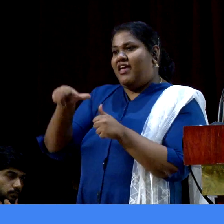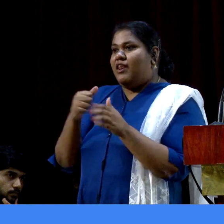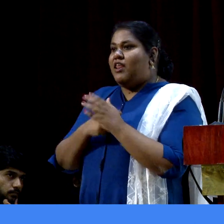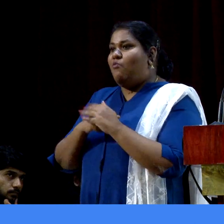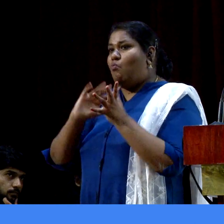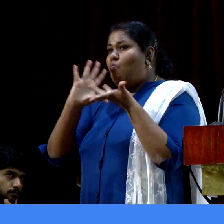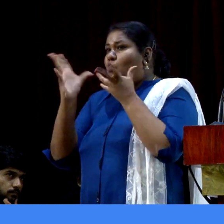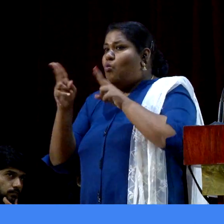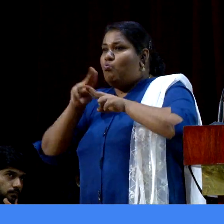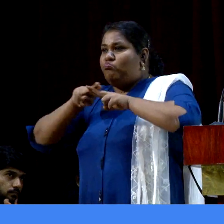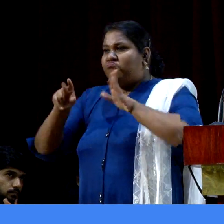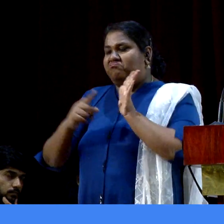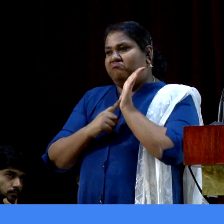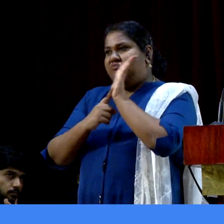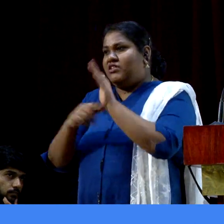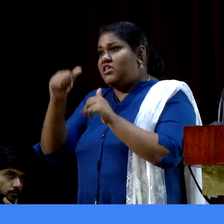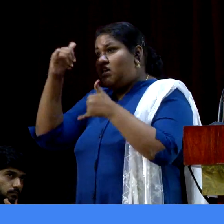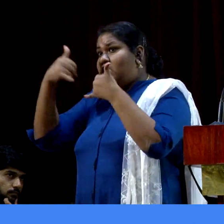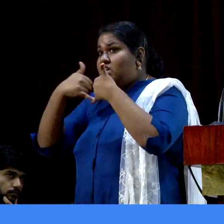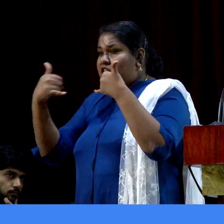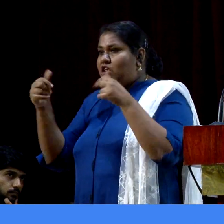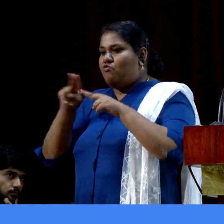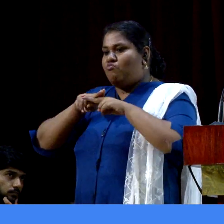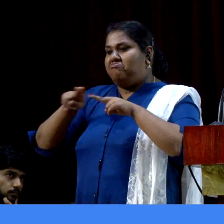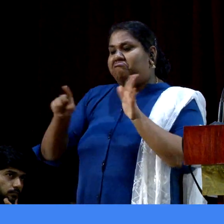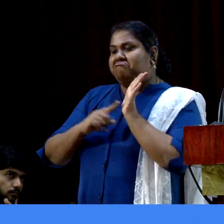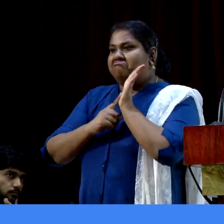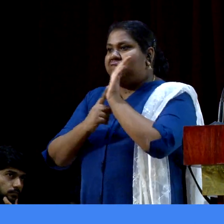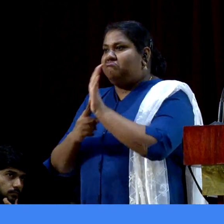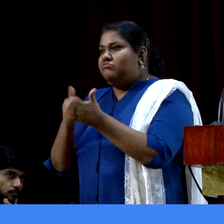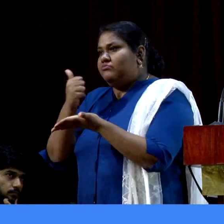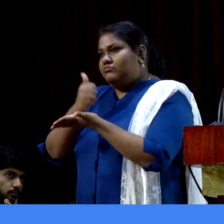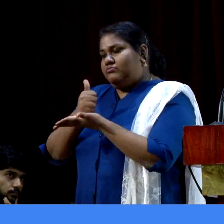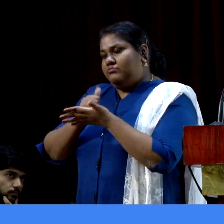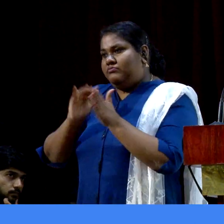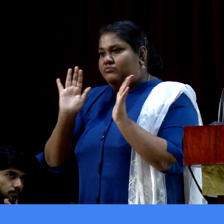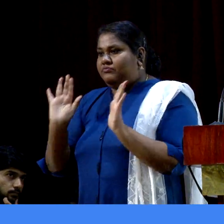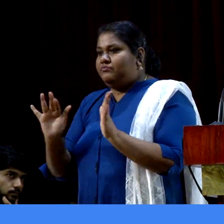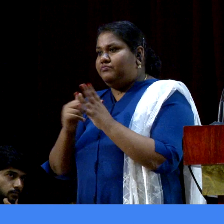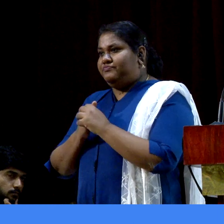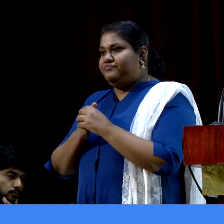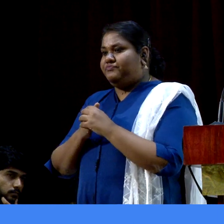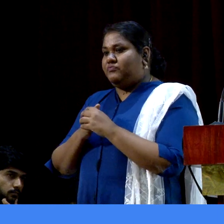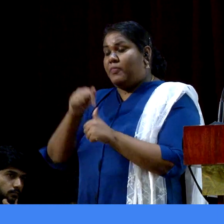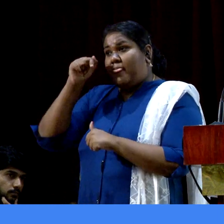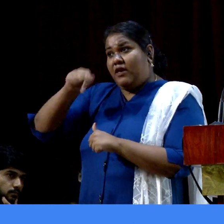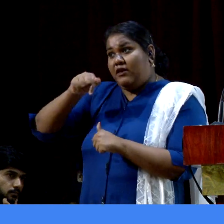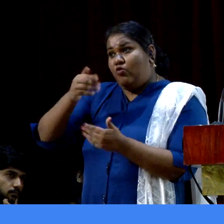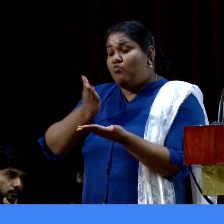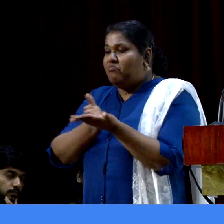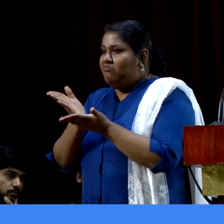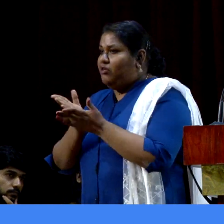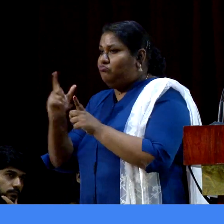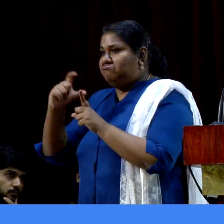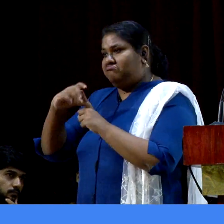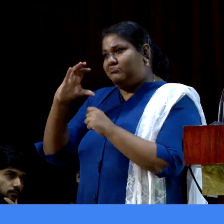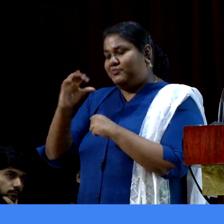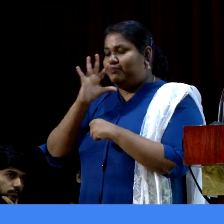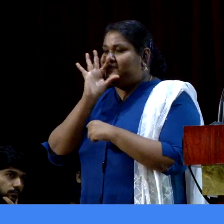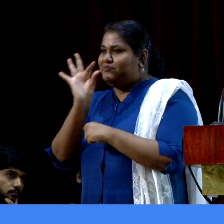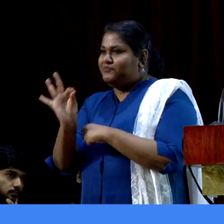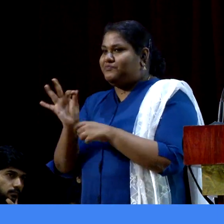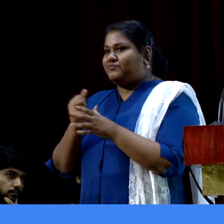என்று ஒட்டுமொத்த இந்திய துணைக்கண்டத்திற்கு உணர்த்துவதற்காக நடத்தப்படுகிற இந்த கருத்தரங்கிற்காக இந்த